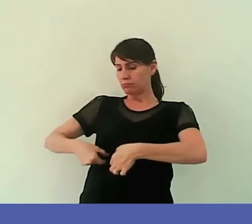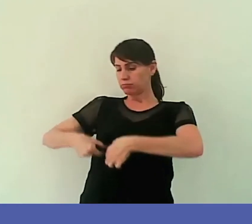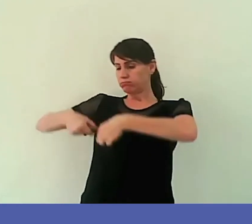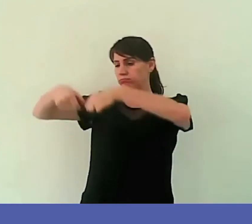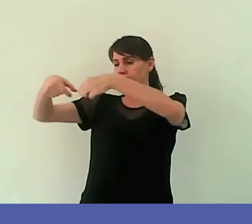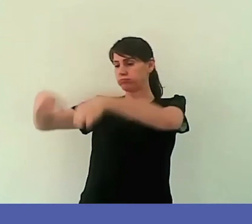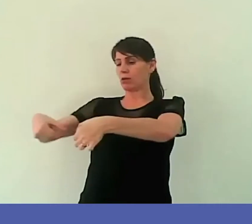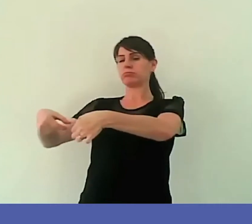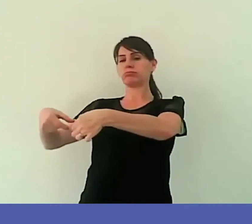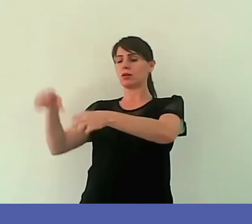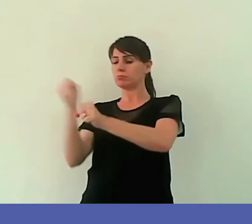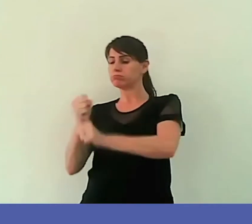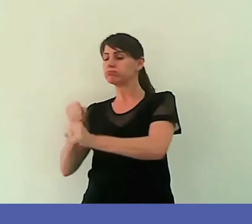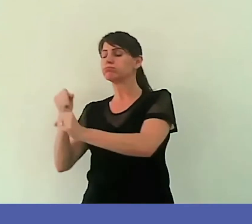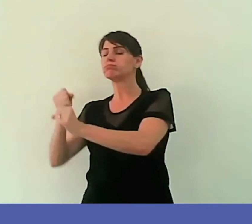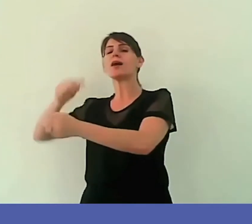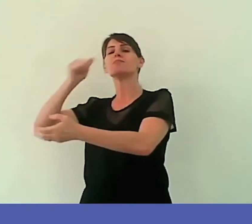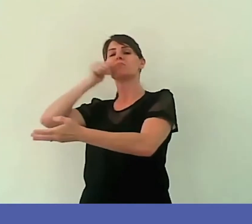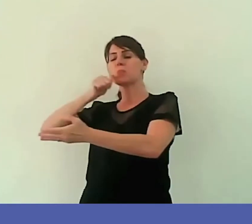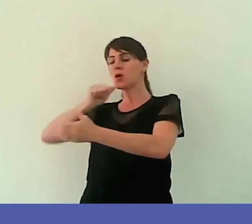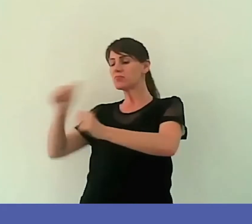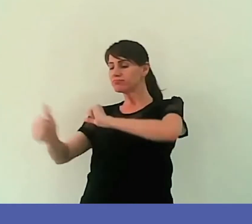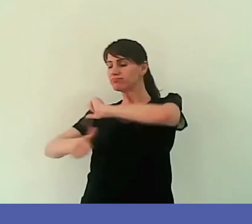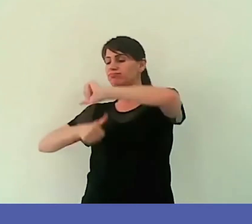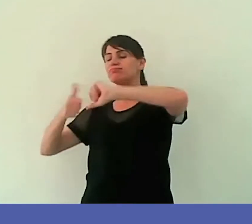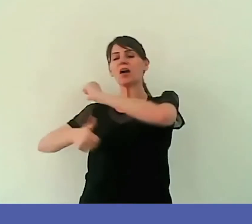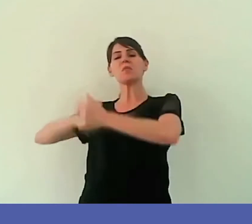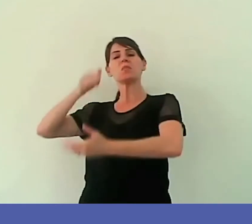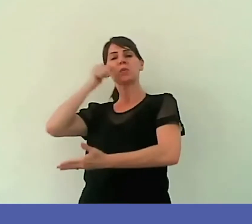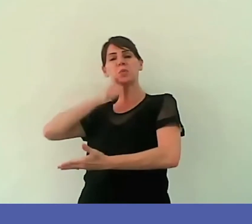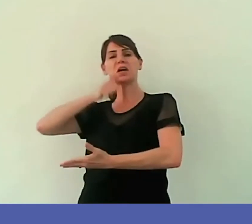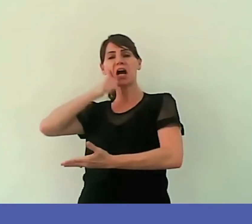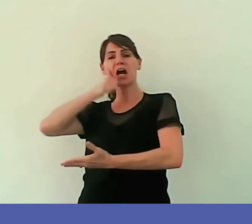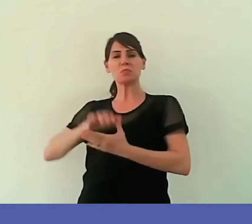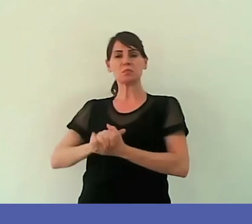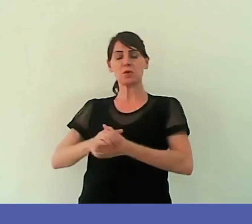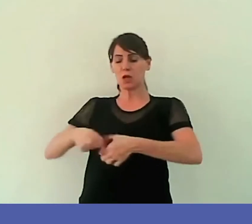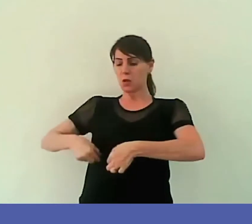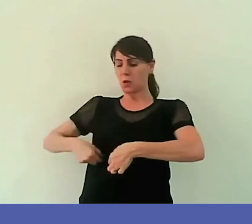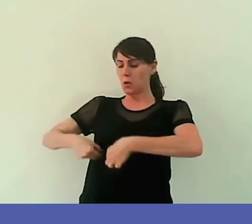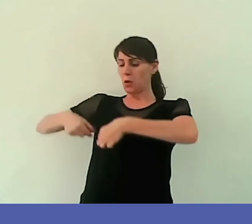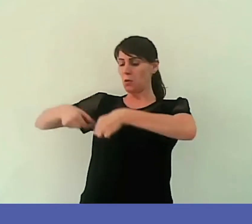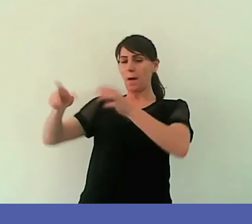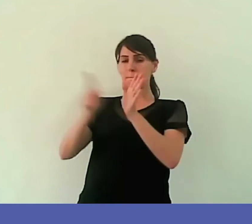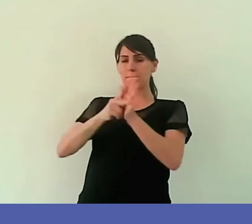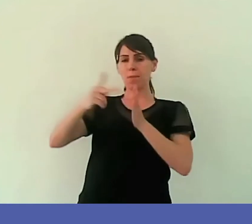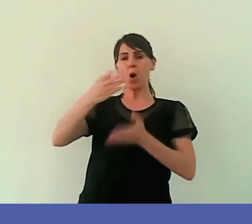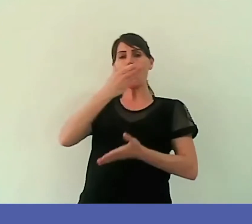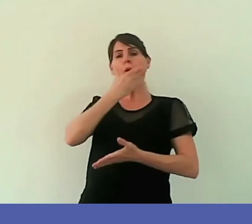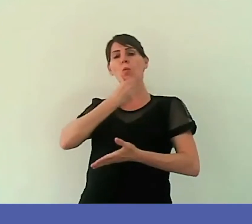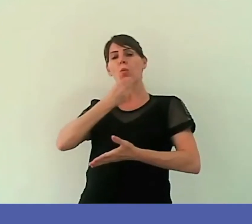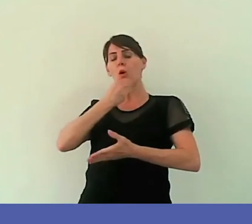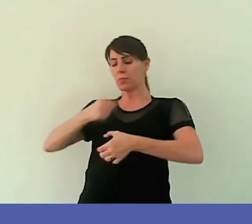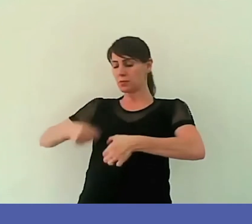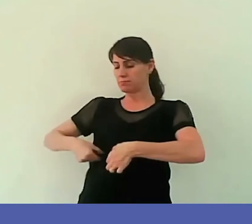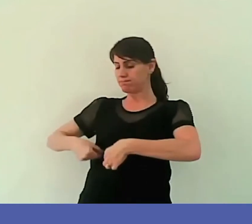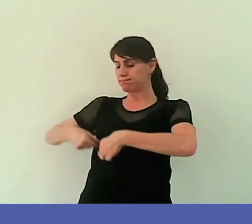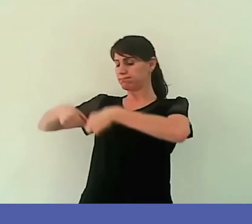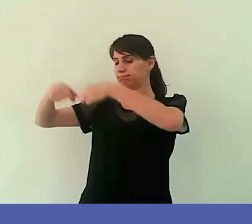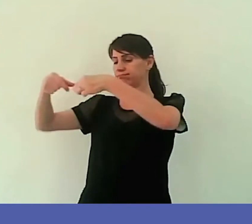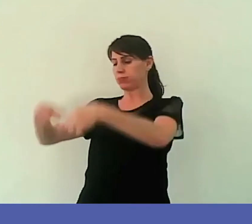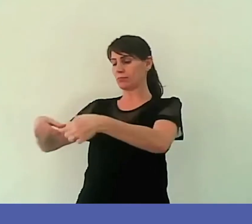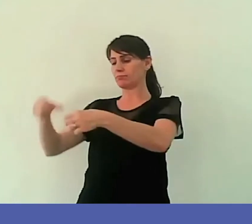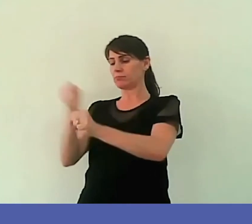E essa mulher foi tirado do homem, do Ish, e se tornou Isha, tá?